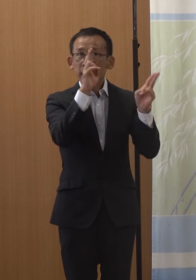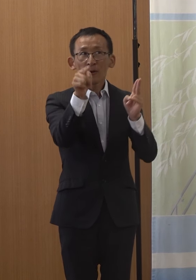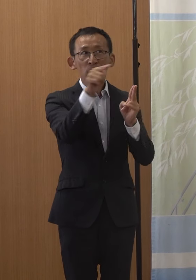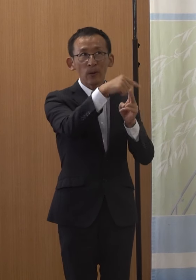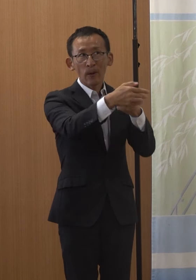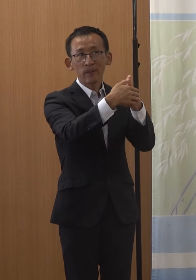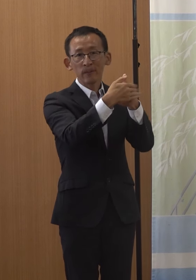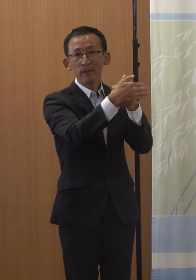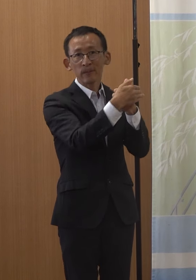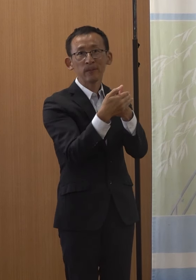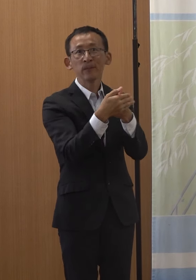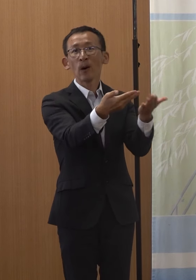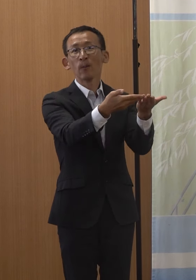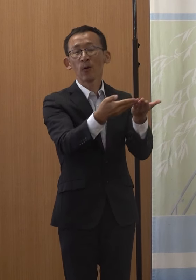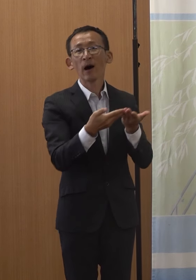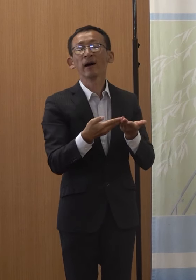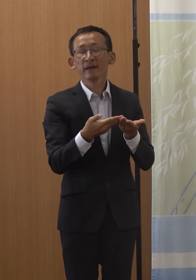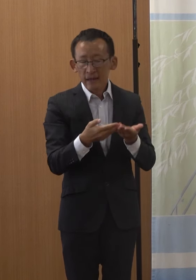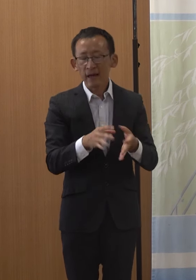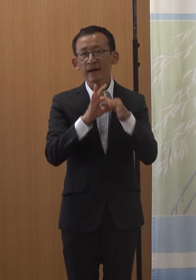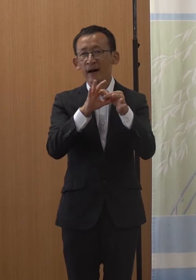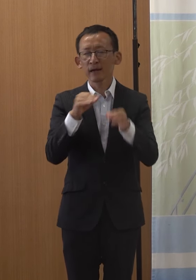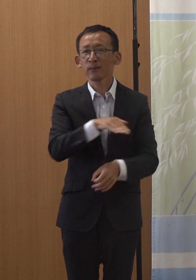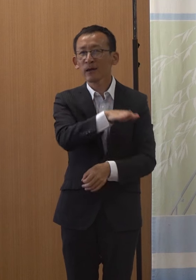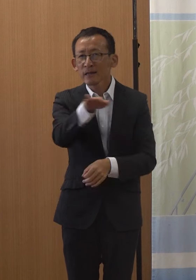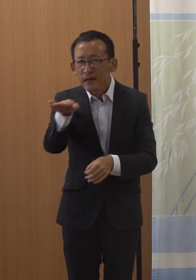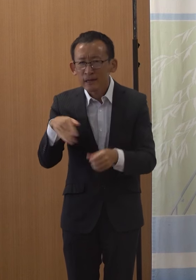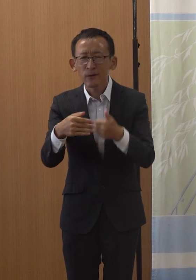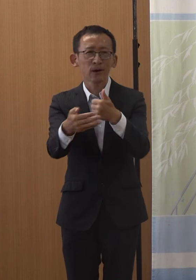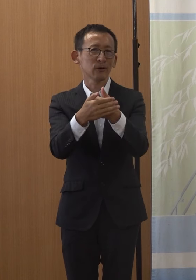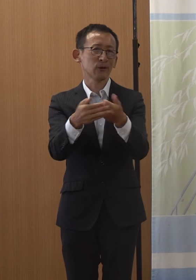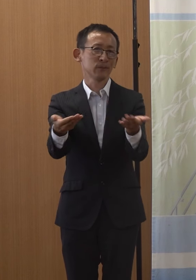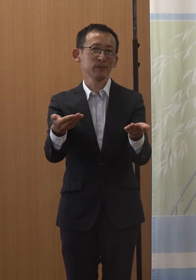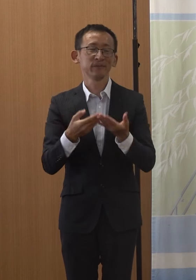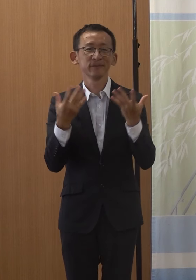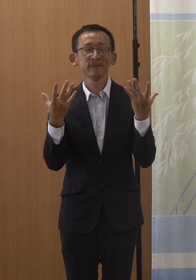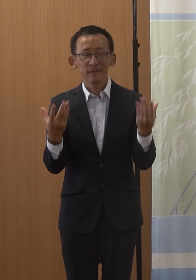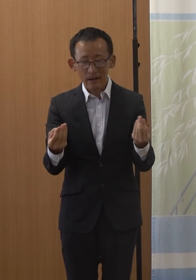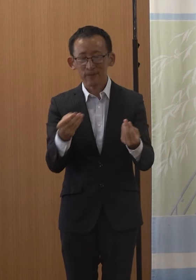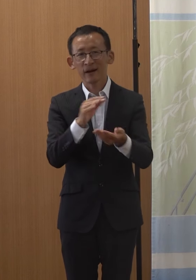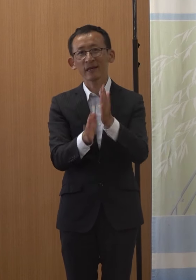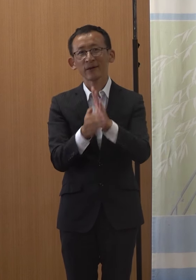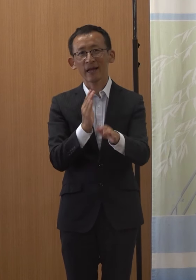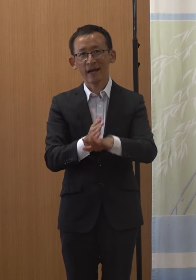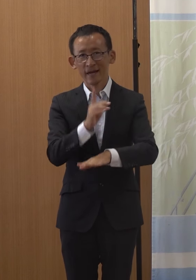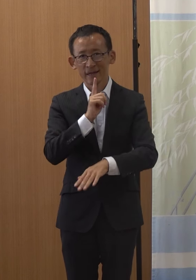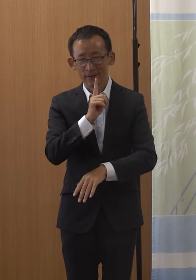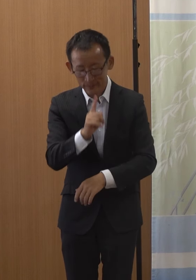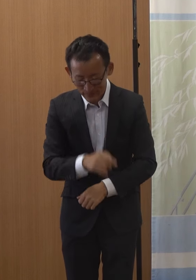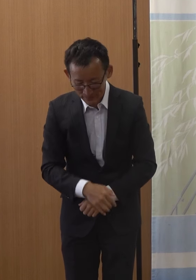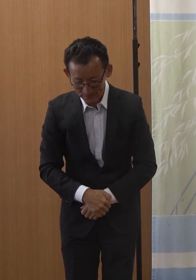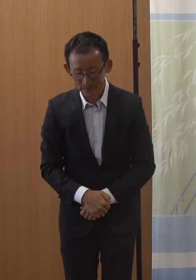ど、関係各位には多大なるご協力をいただきました。改めて感謝を申し上げます。